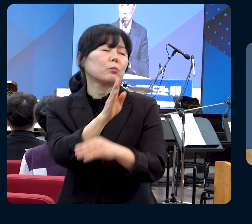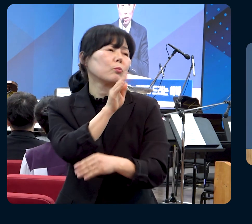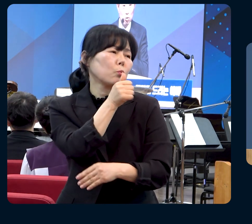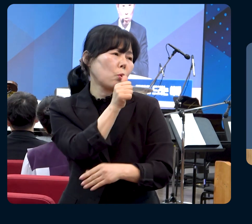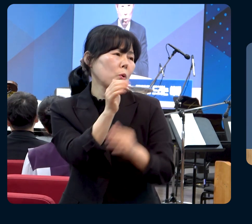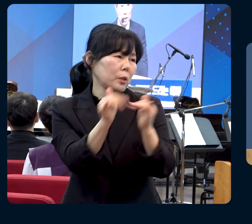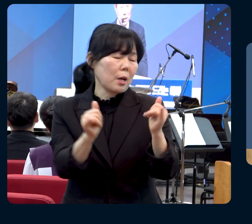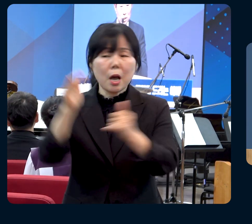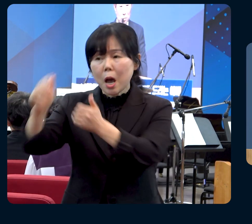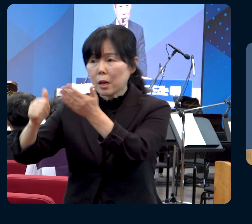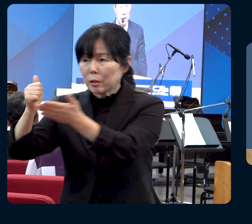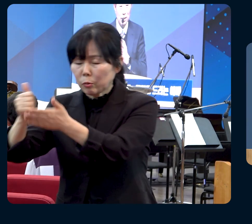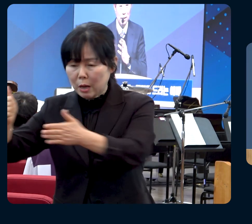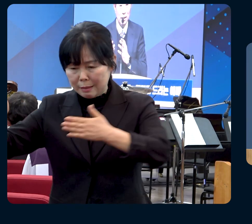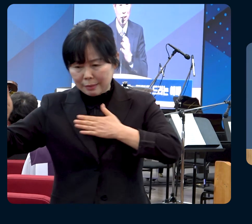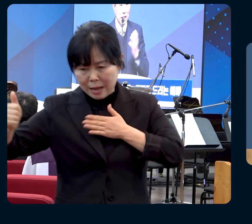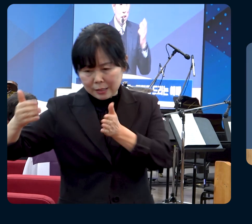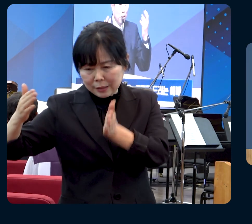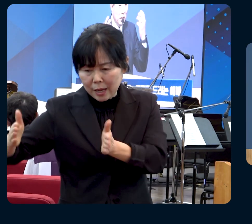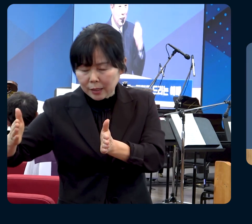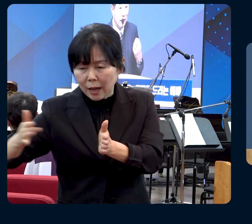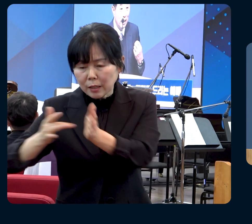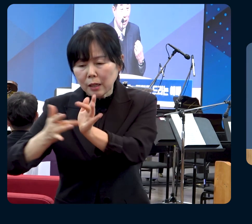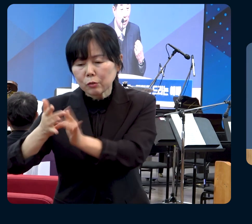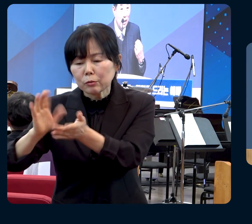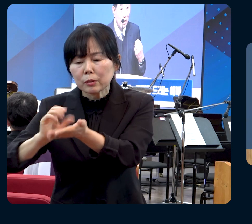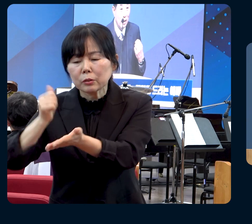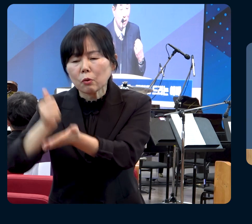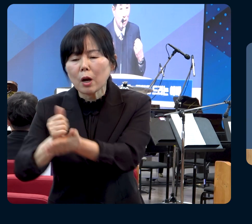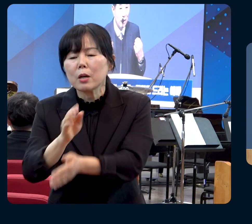사이의 거룩한 중보자 아니십니까? 이 여인이